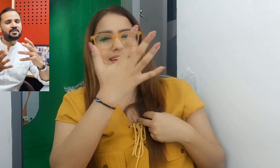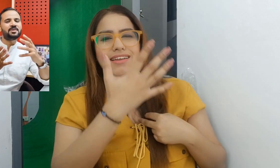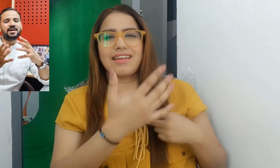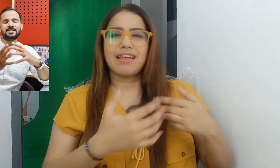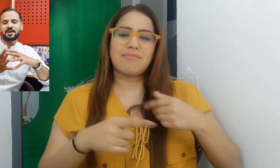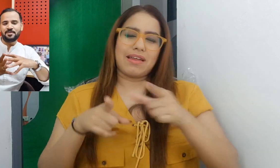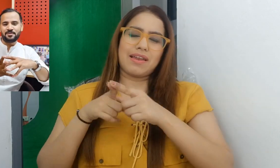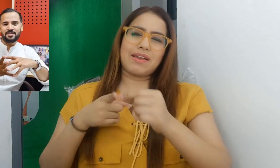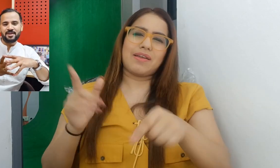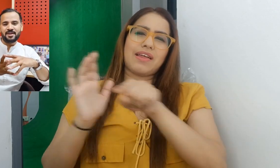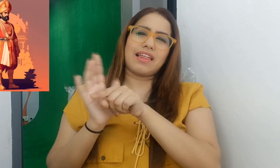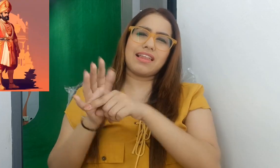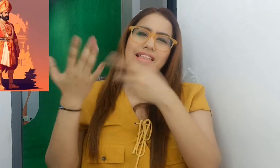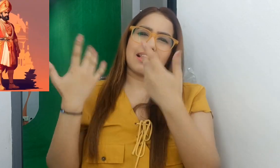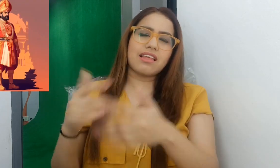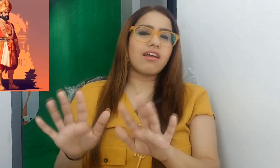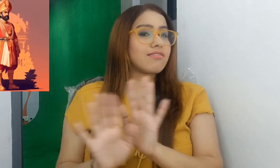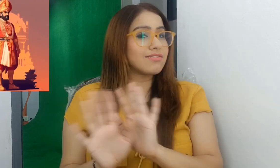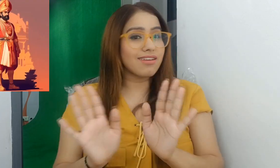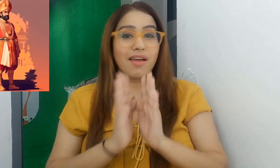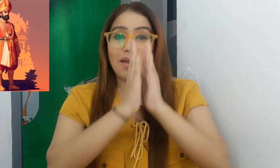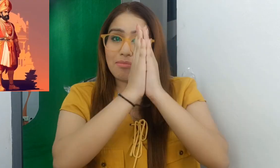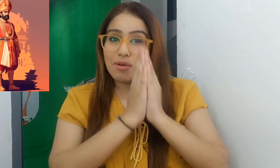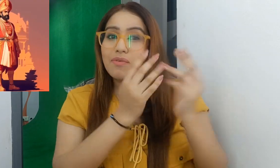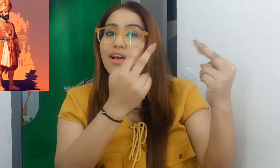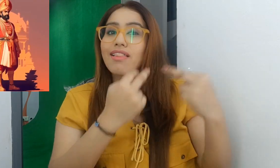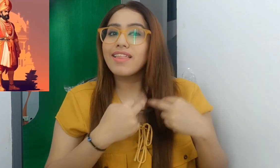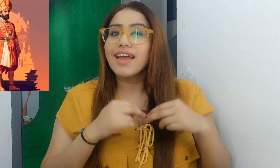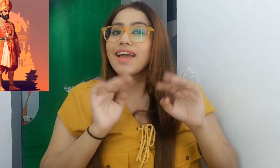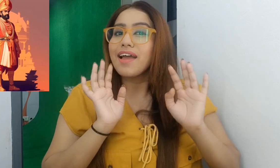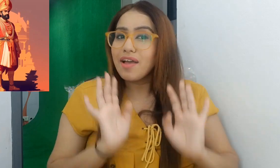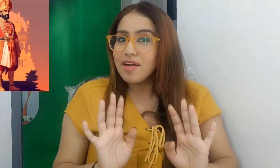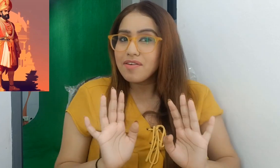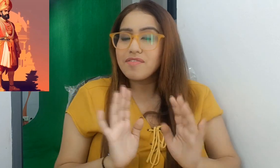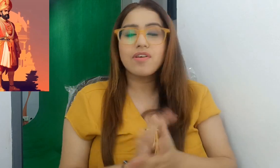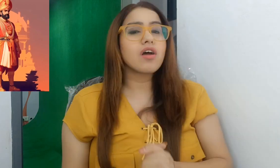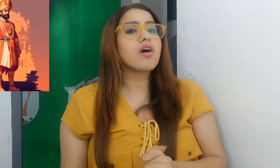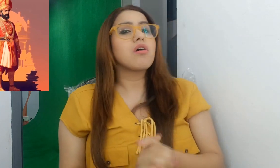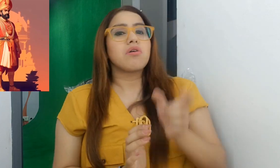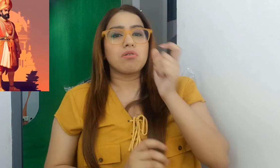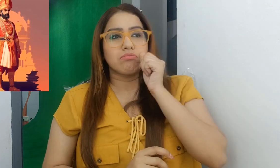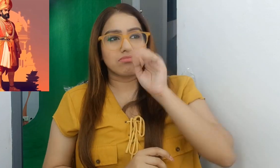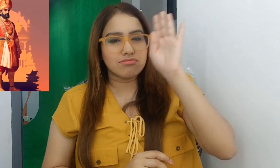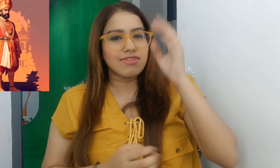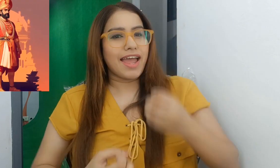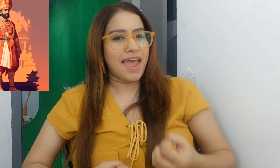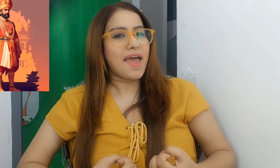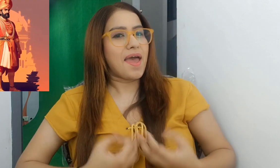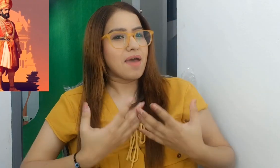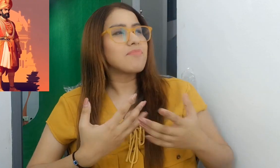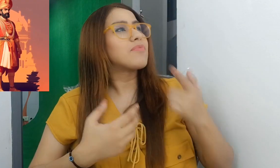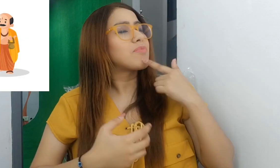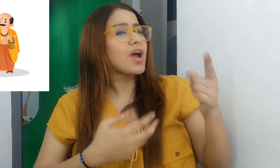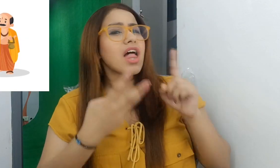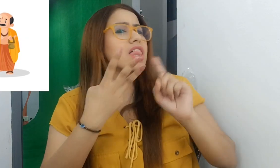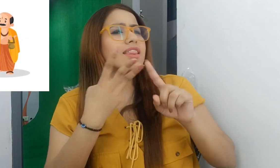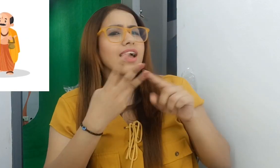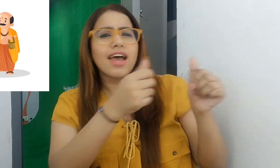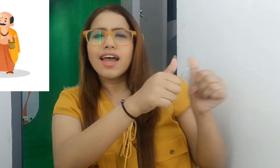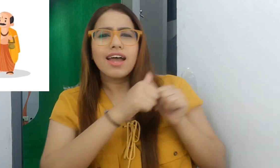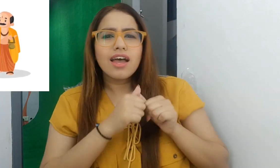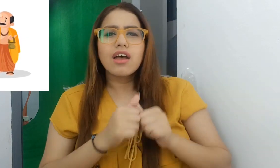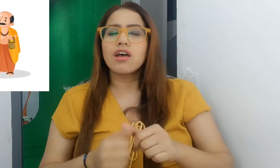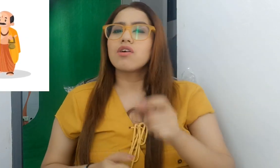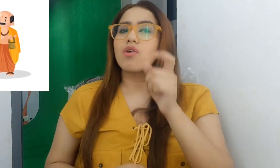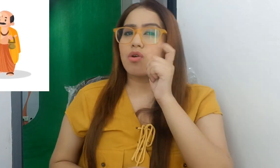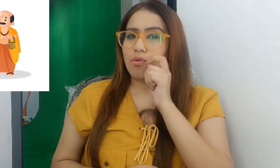हर कर्म का हिसाब है। राजा बहुत प्रसन्न हुआ। उसने कहा अब तीसरे प्रश्न का जवाब दो कि ईश्वर करता क्या है। पंडित जी